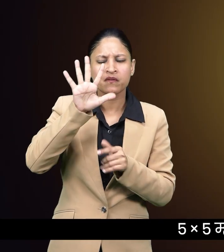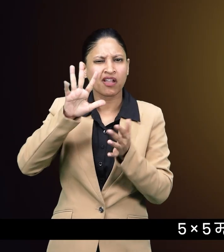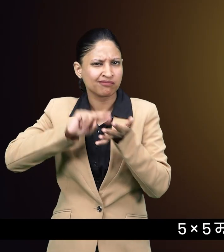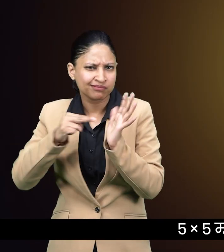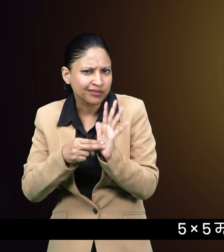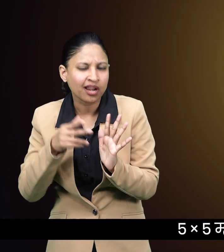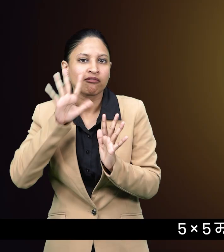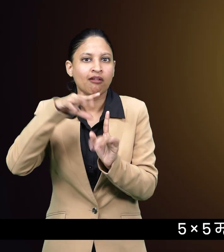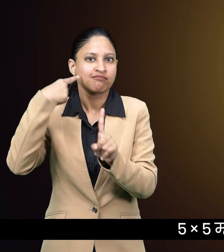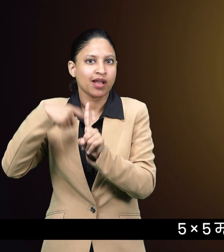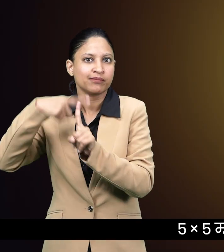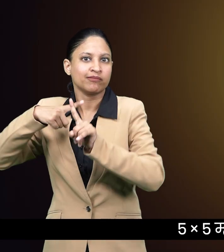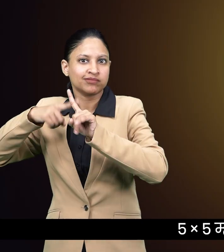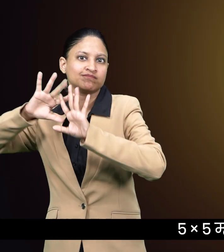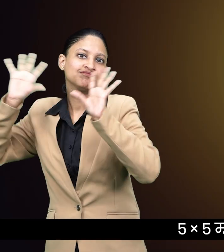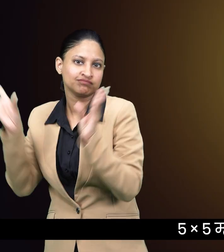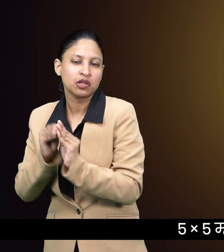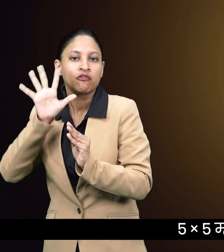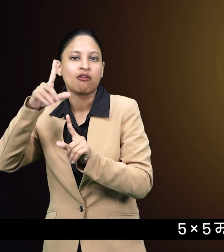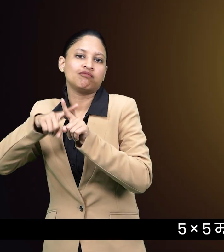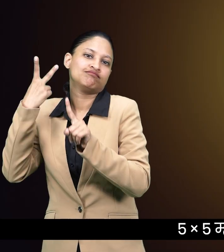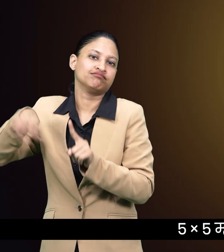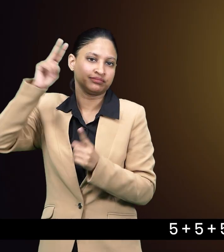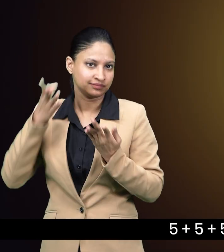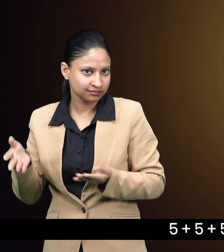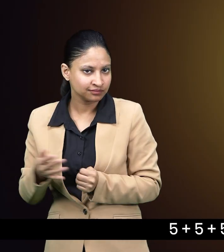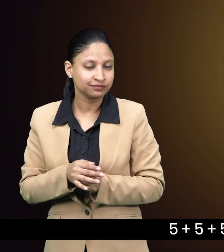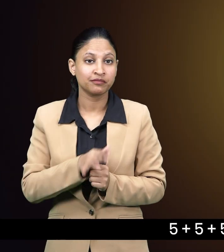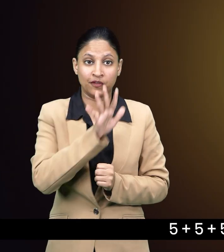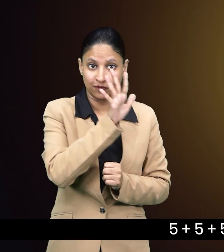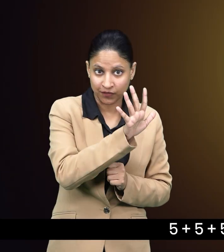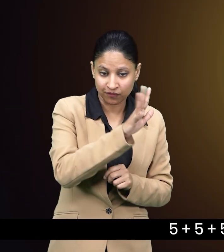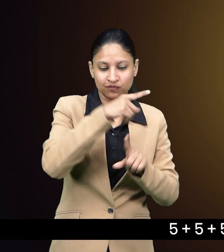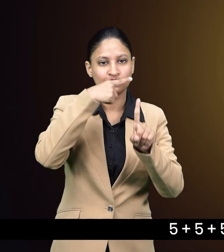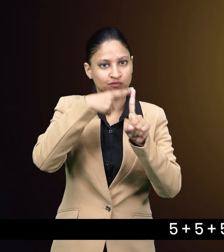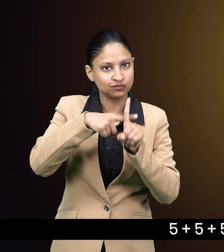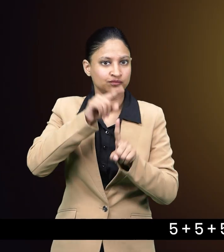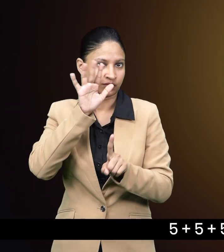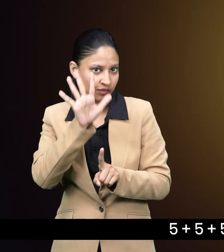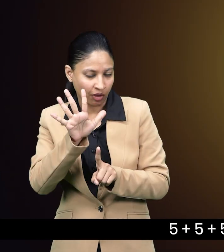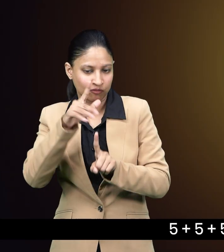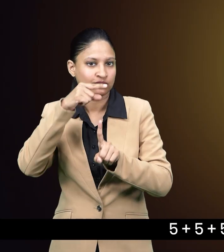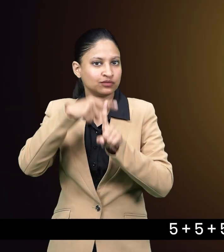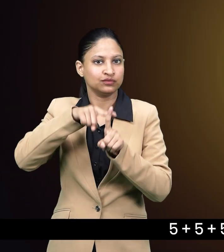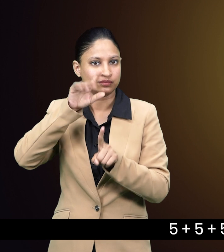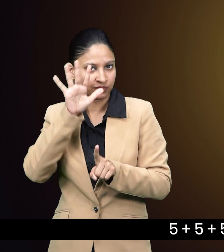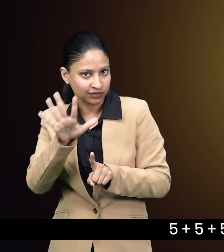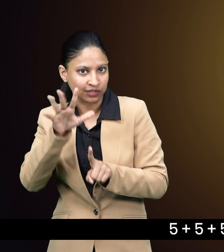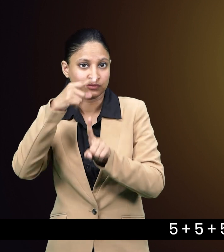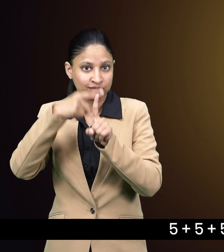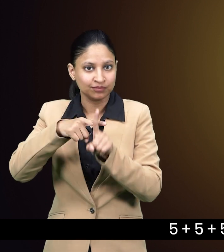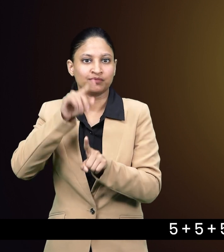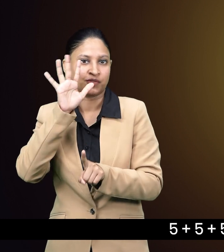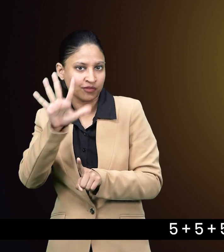5 गुणिले 5 म्हणजे 5 वेळेला एकत्र करणे. 5 अधिक 5, 5 अधिक 5 अधिक 5